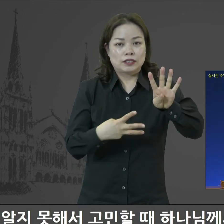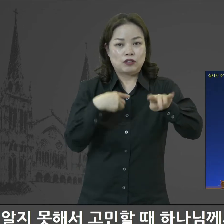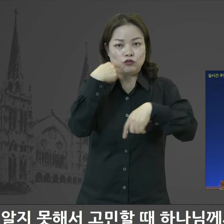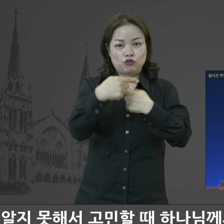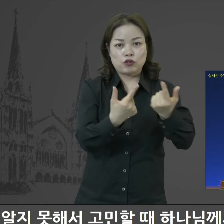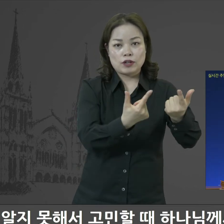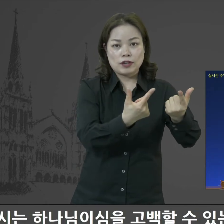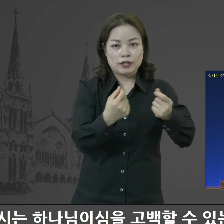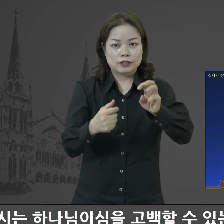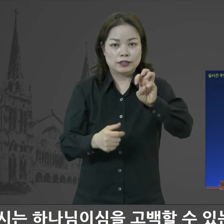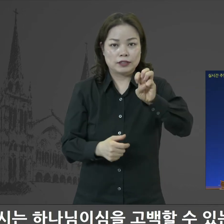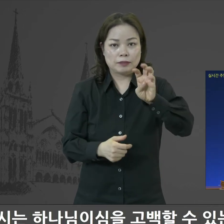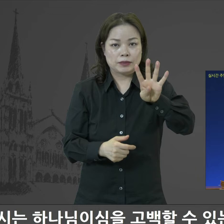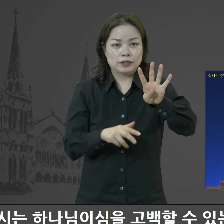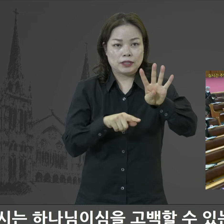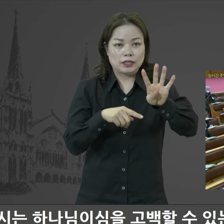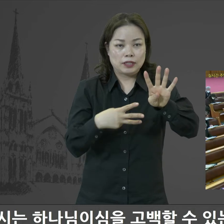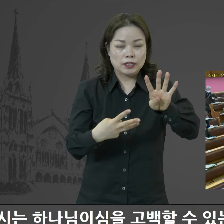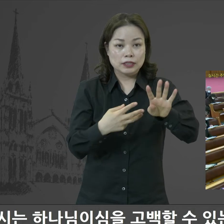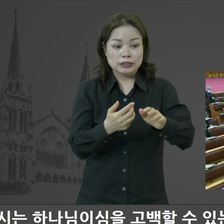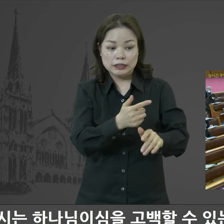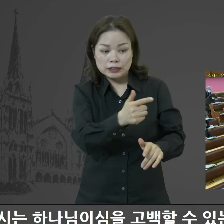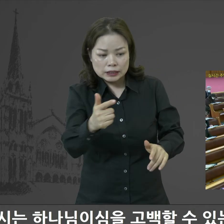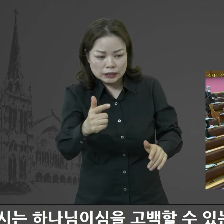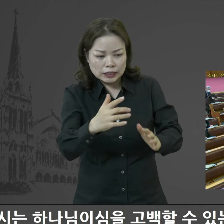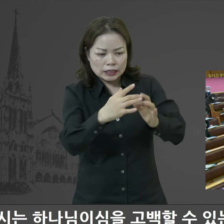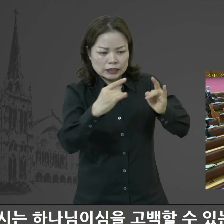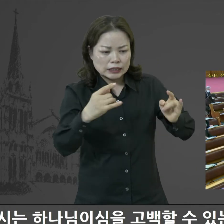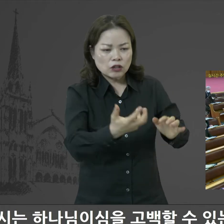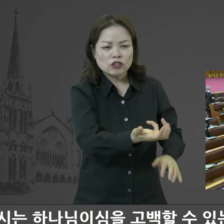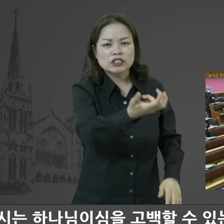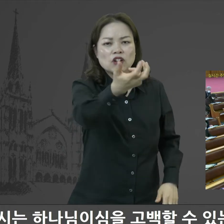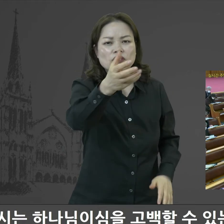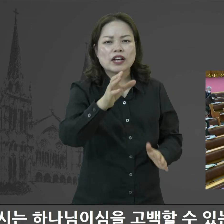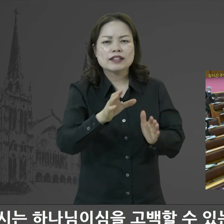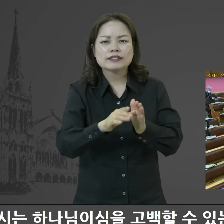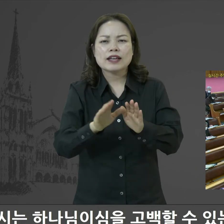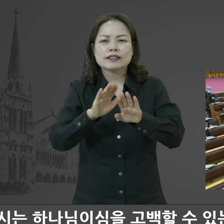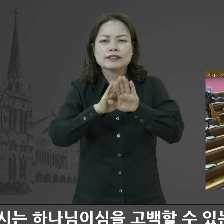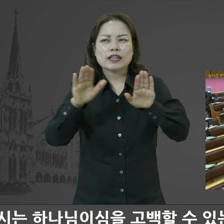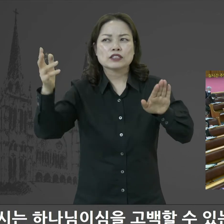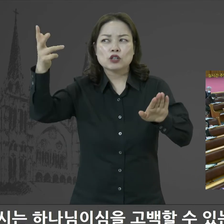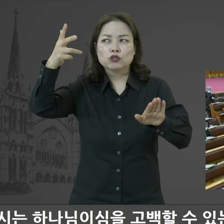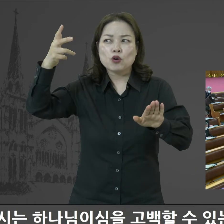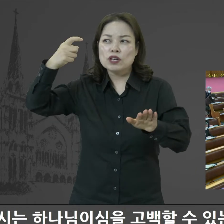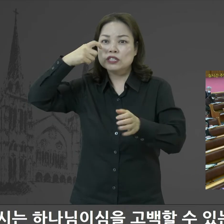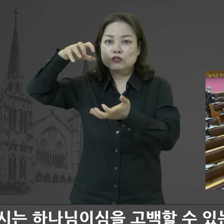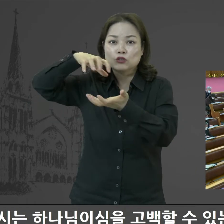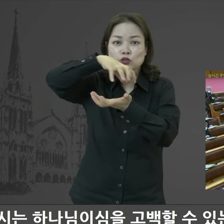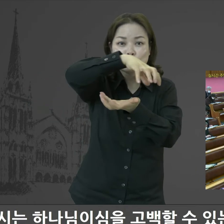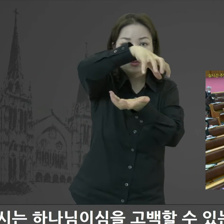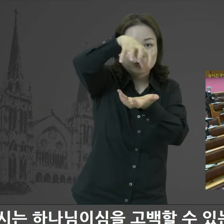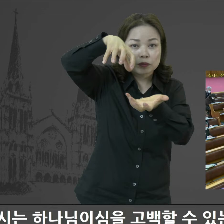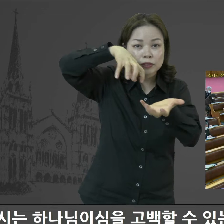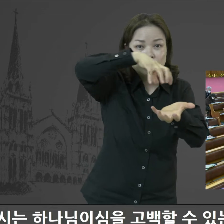읽겠는데요. 34절입니다. 시작. 그들이 진영을 떠날 때에 낮에는 여호와의 구름이 그 위에